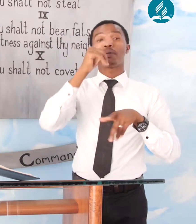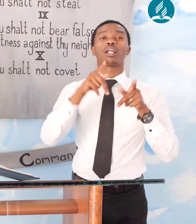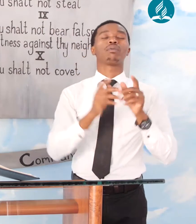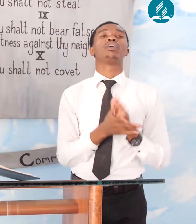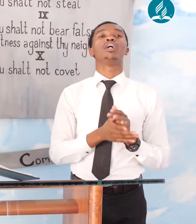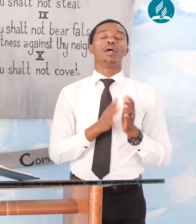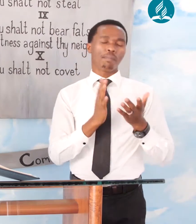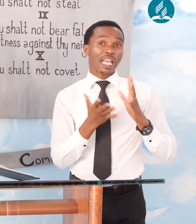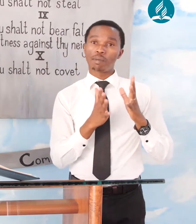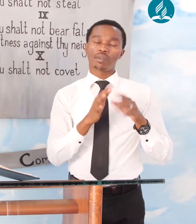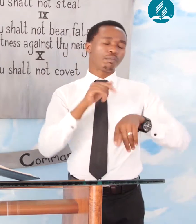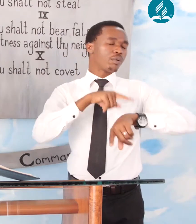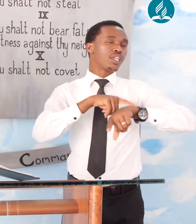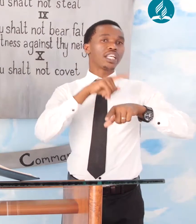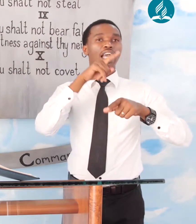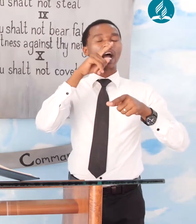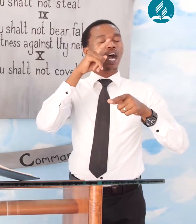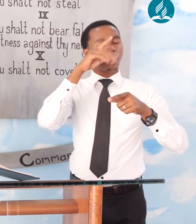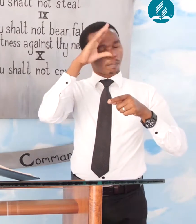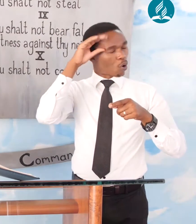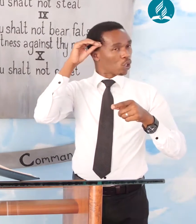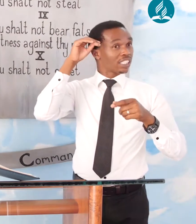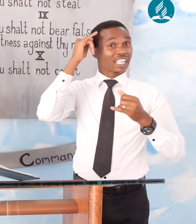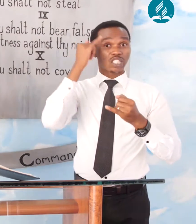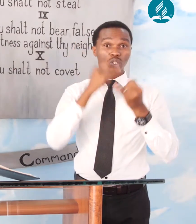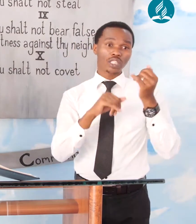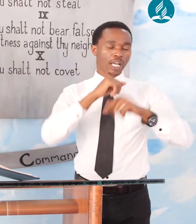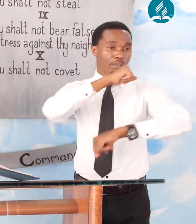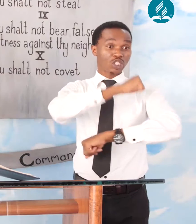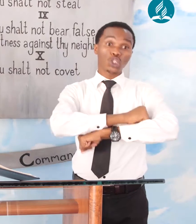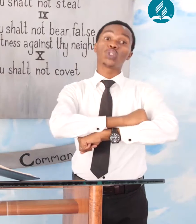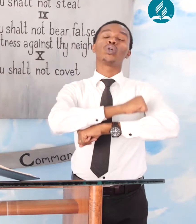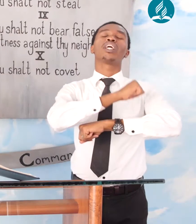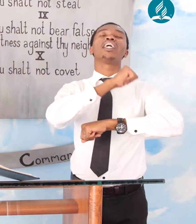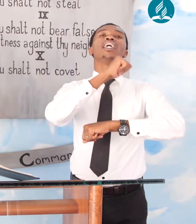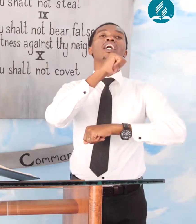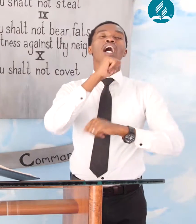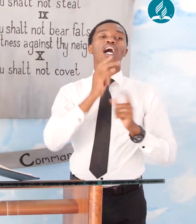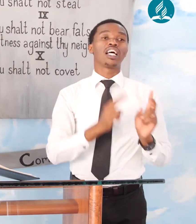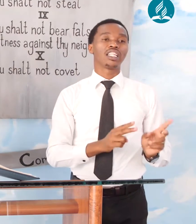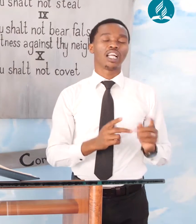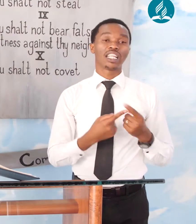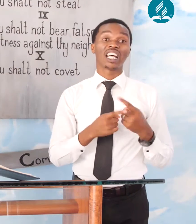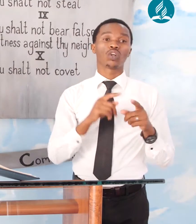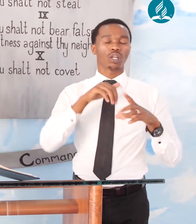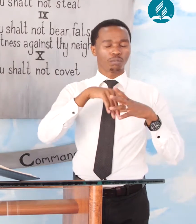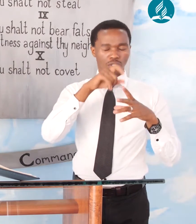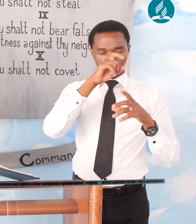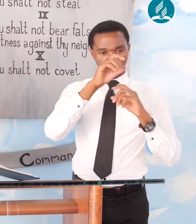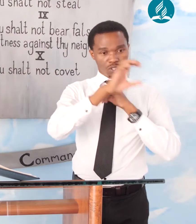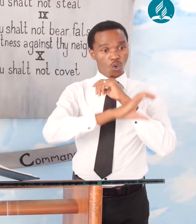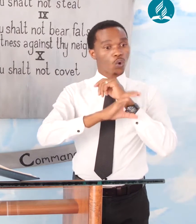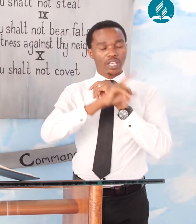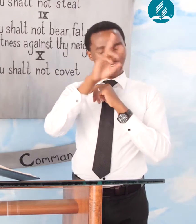gihe yarakiva muri ariya mashuri yo ya akademiya y'abanyegiputa